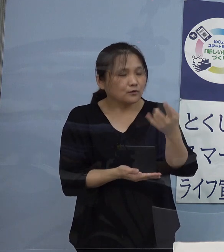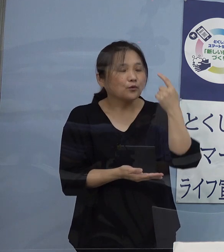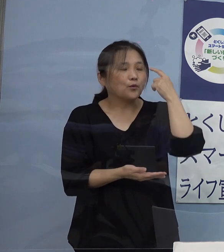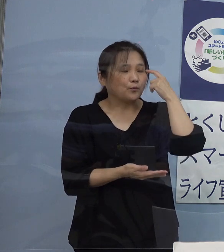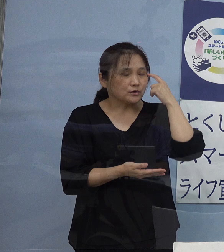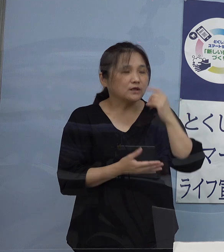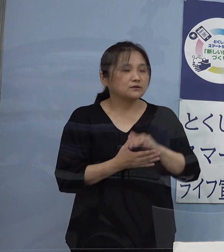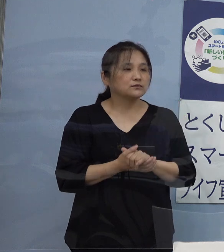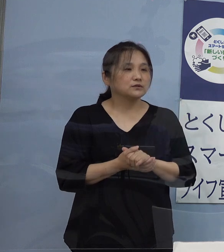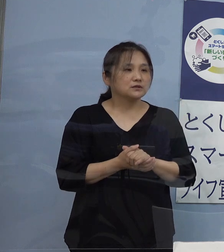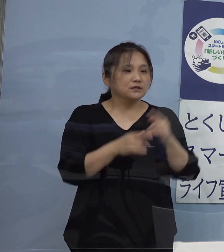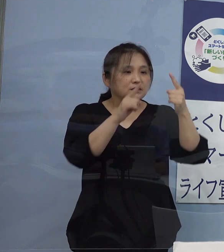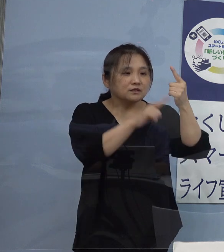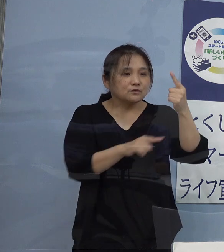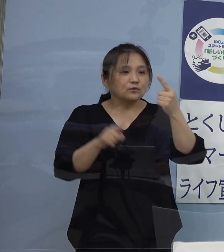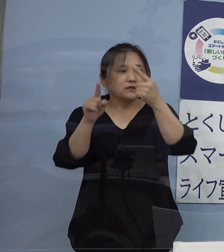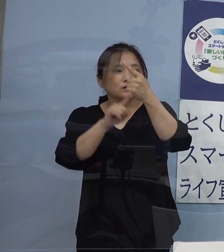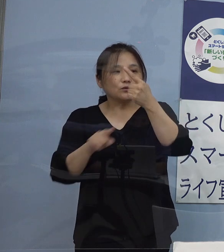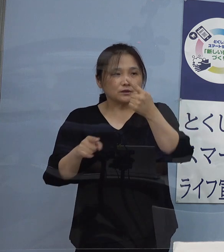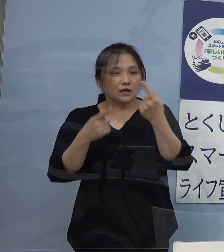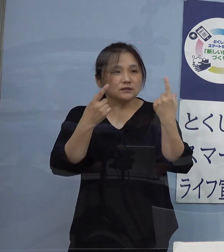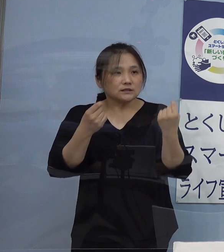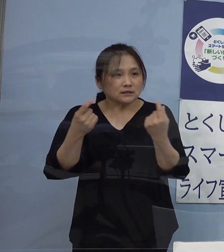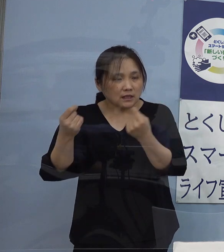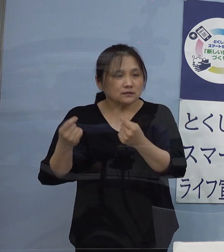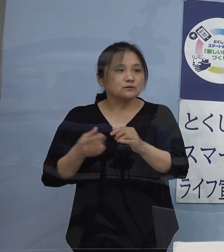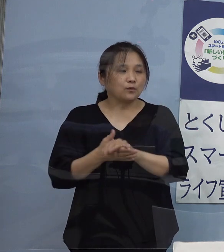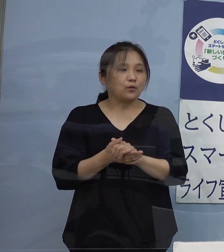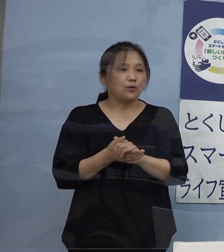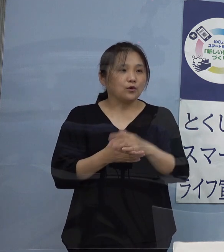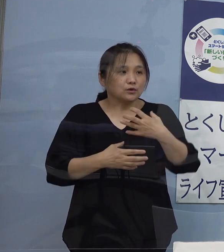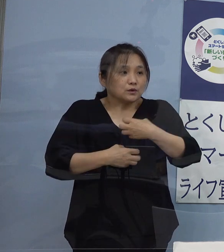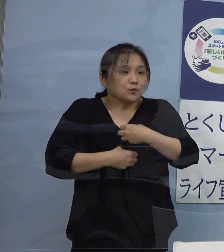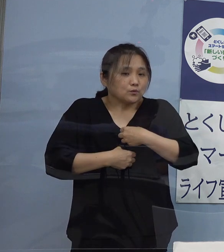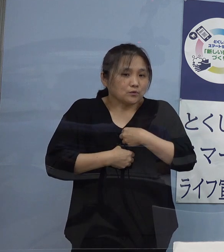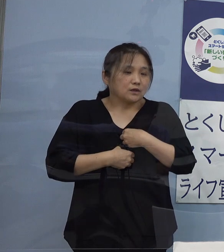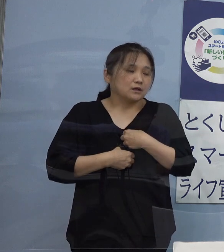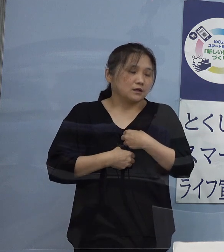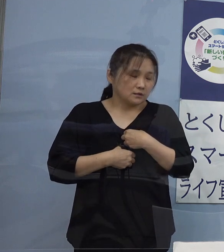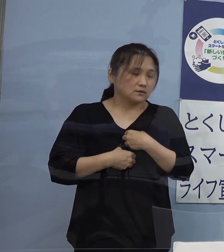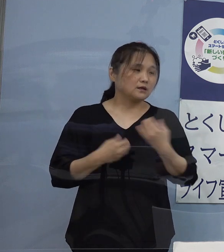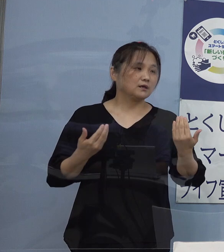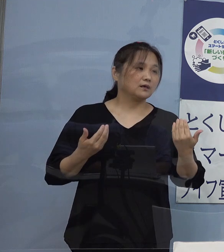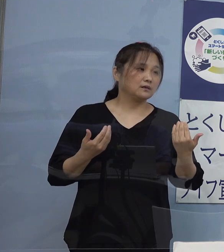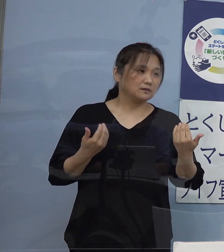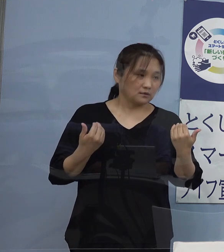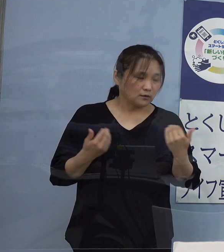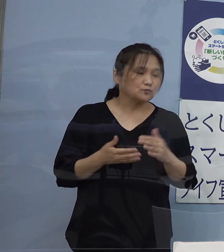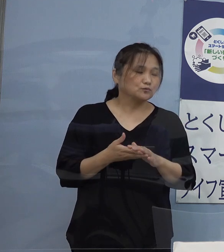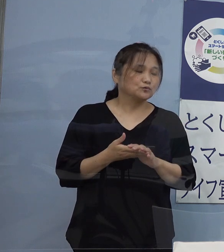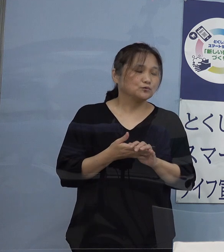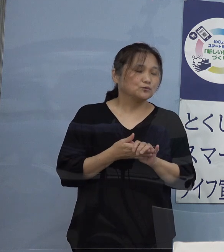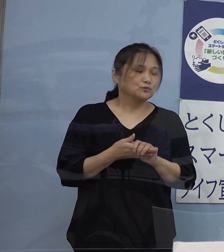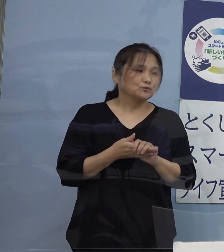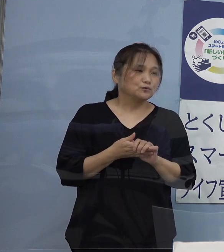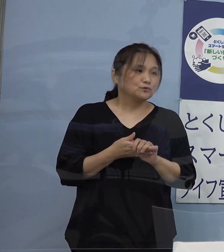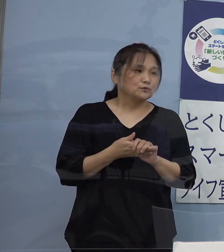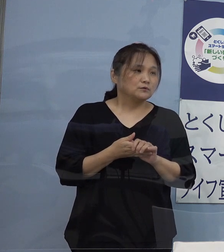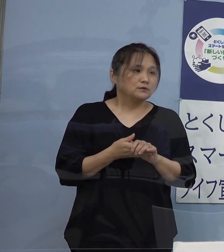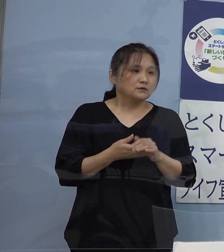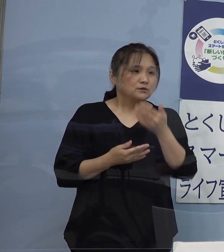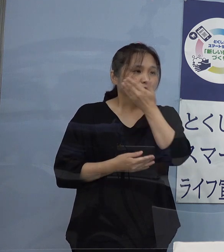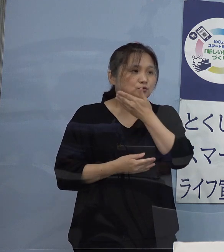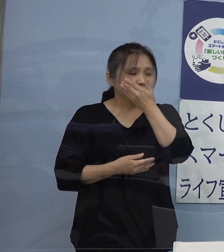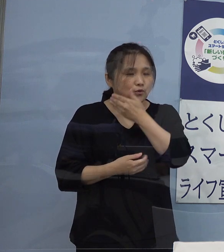まあ、そうした意味では、お一人お一人がやはりしっかりと気をつけていただく。また、重要なのは、熱